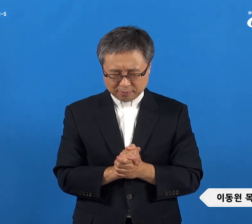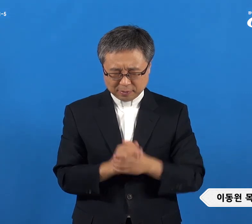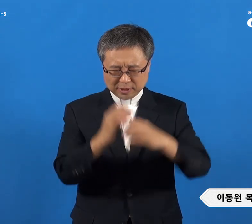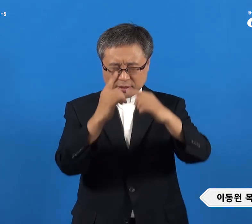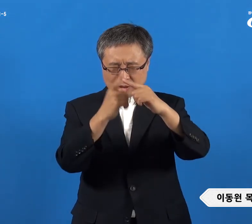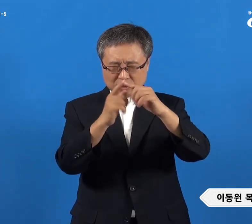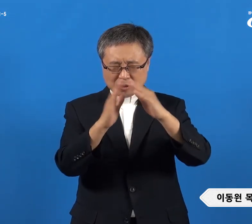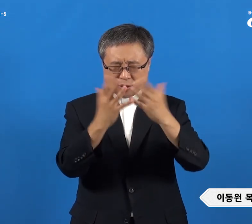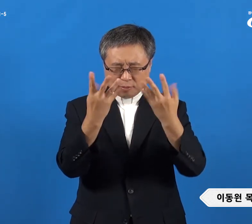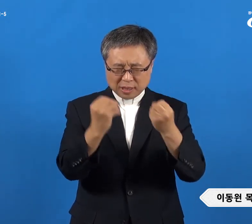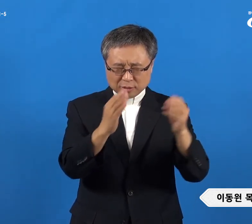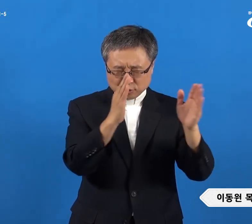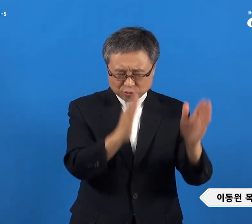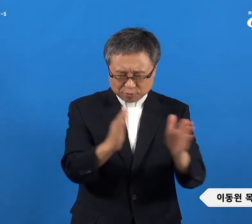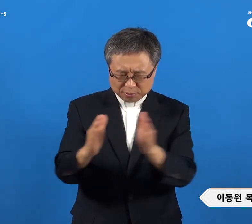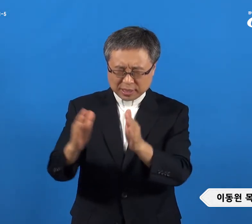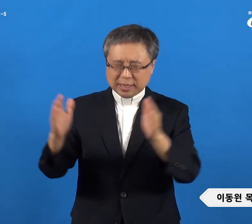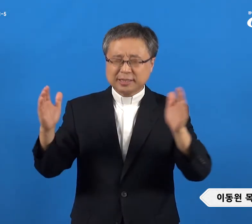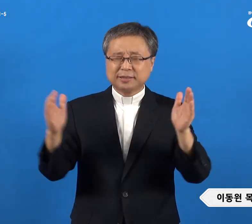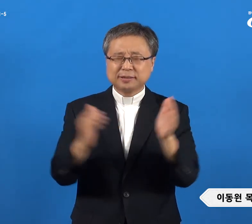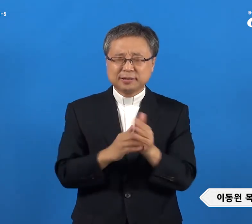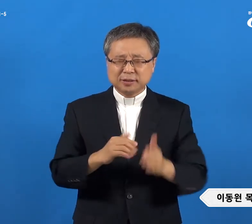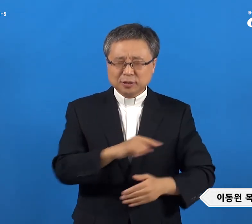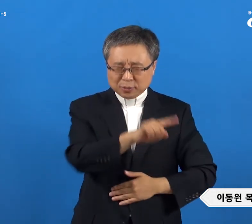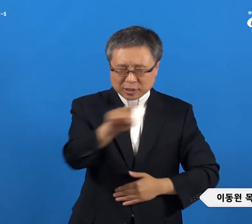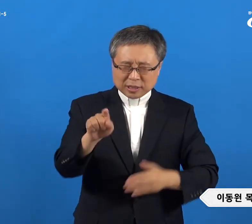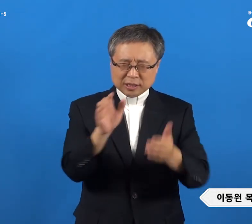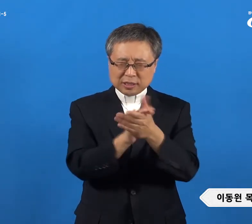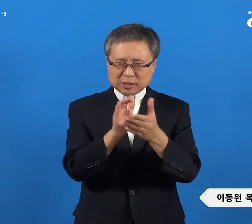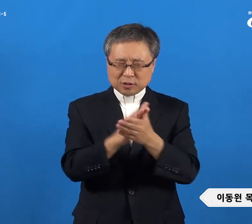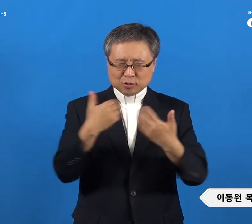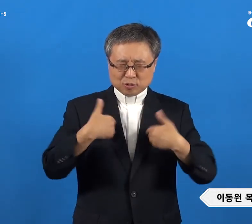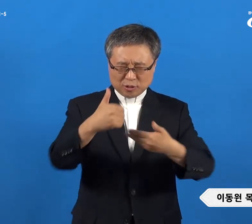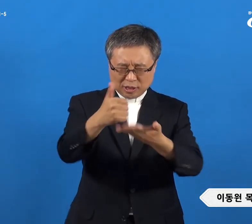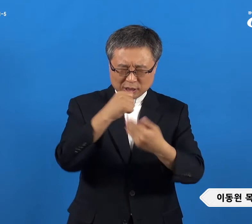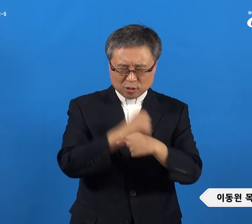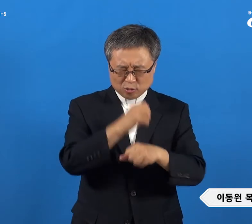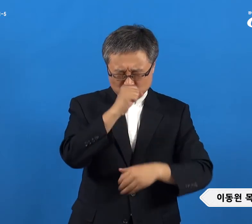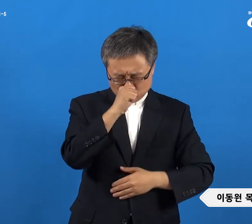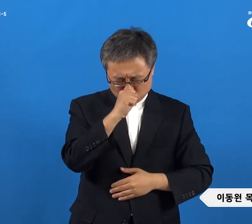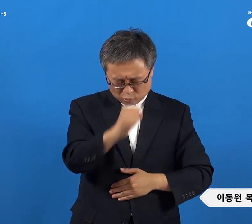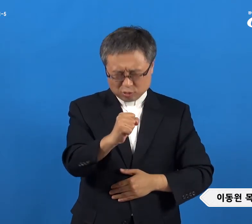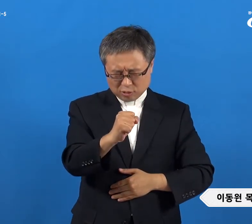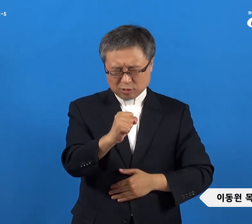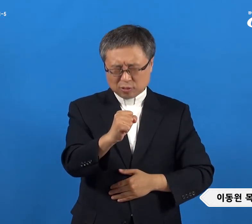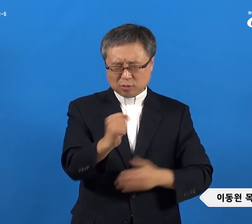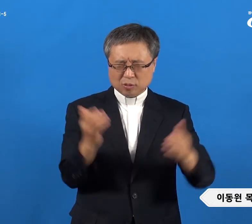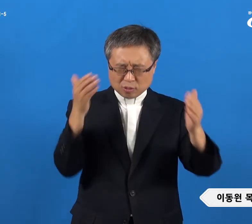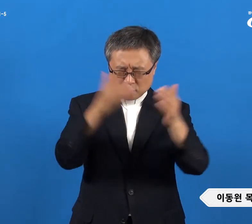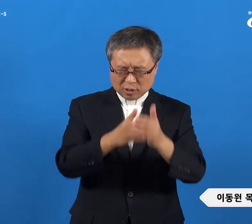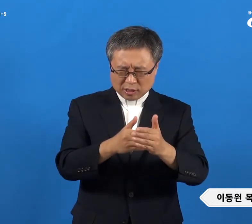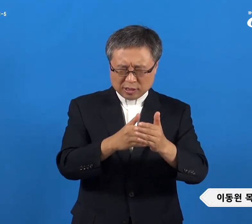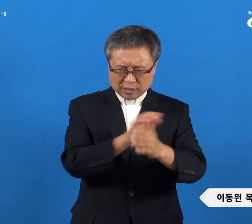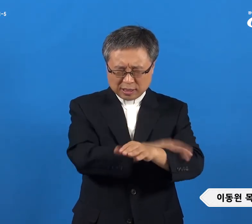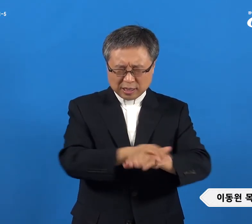교회는 많은 준비를 했습니다. 여러분이 친구들을 초대하기 좋도록 잘 알려진 그런 명사들을 초대하기도